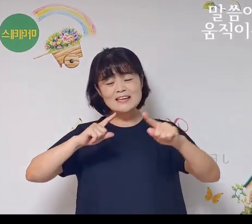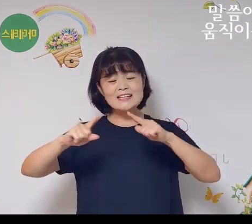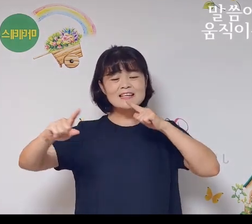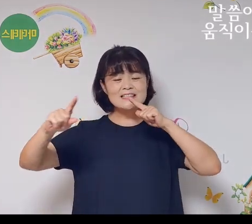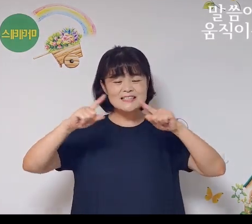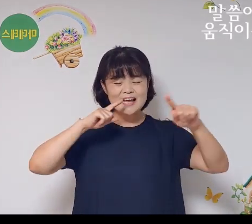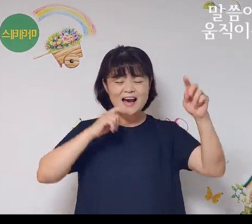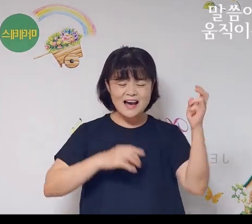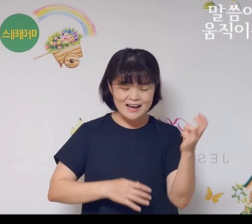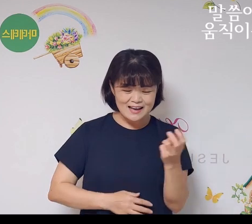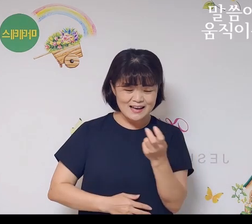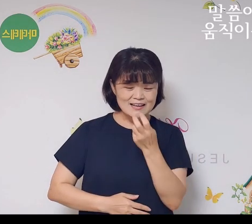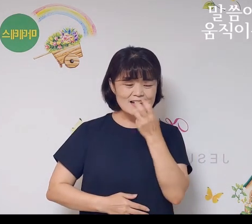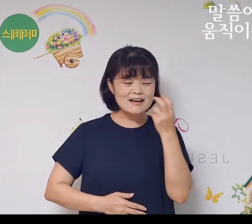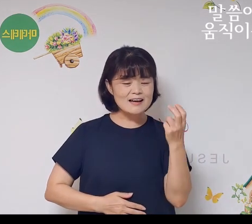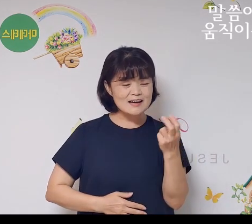말씀이 살아